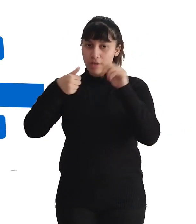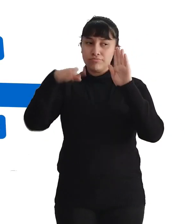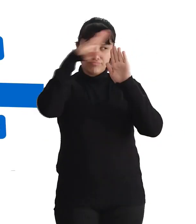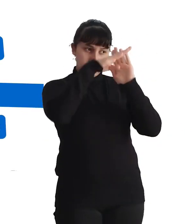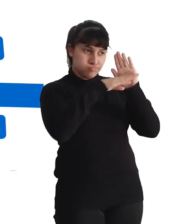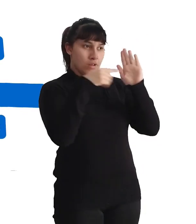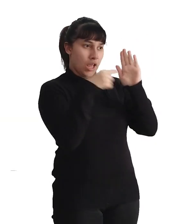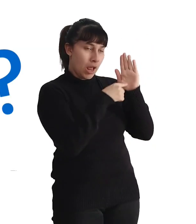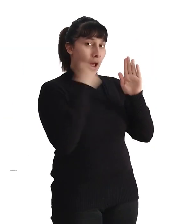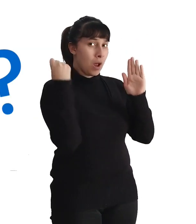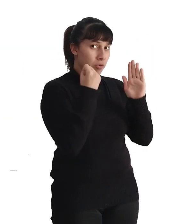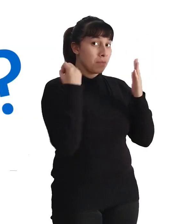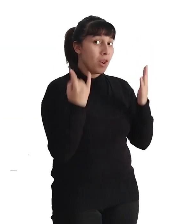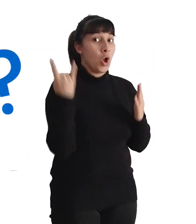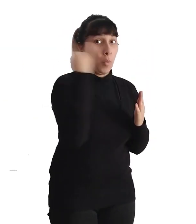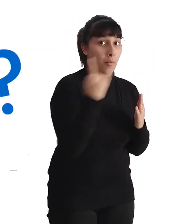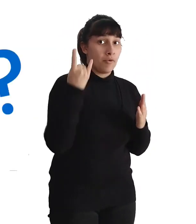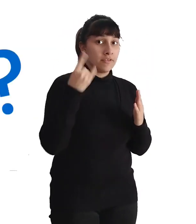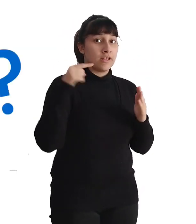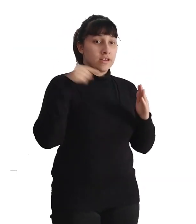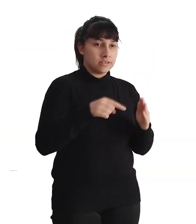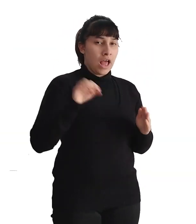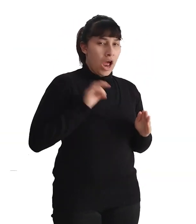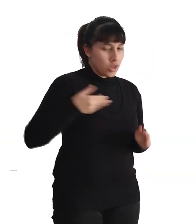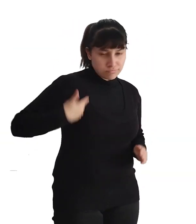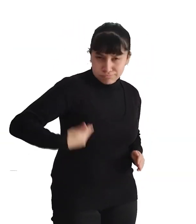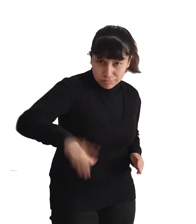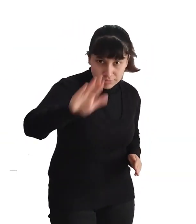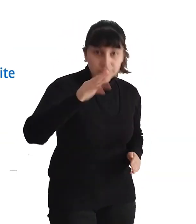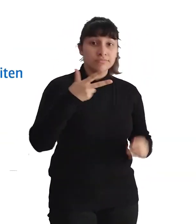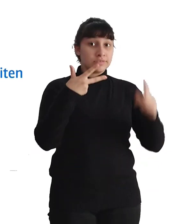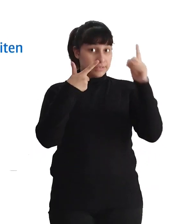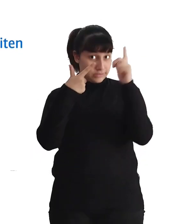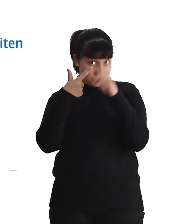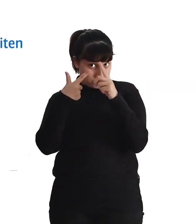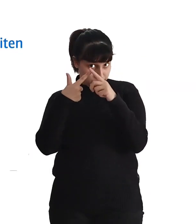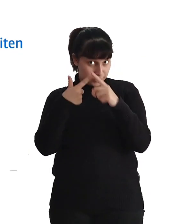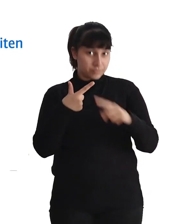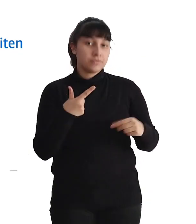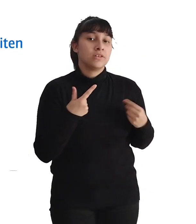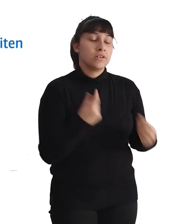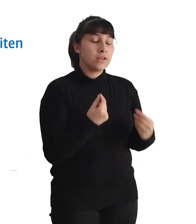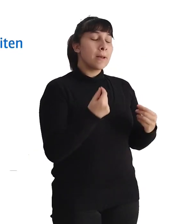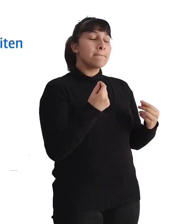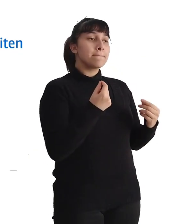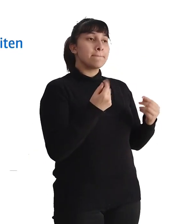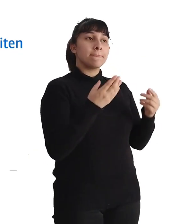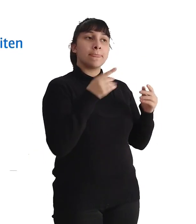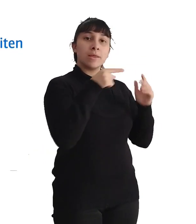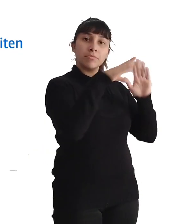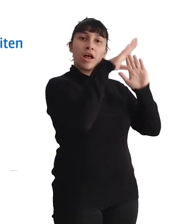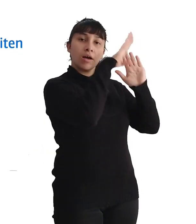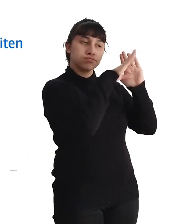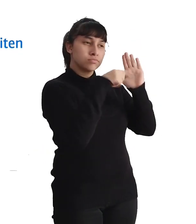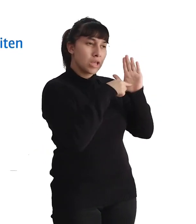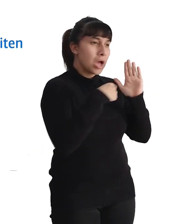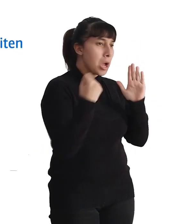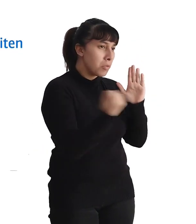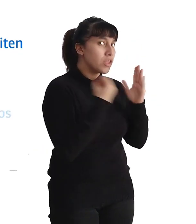porque es importante que participes los ejes estratégicos permiten marcar las prioridades de la universidad para los próximos años definir